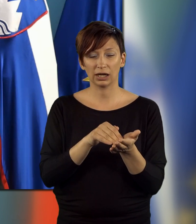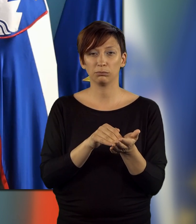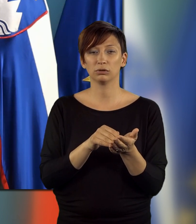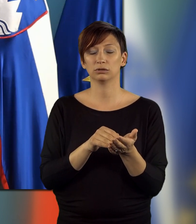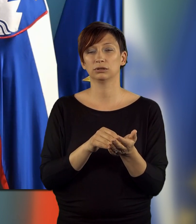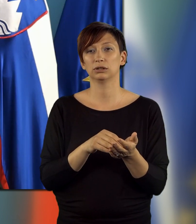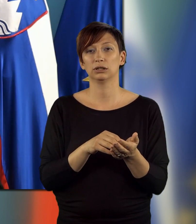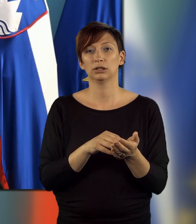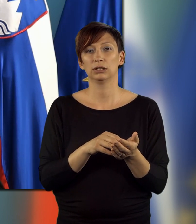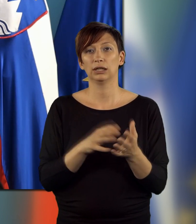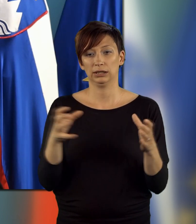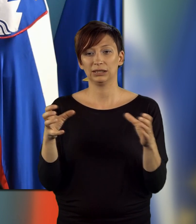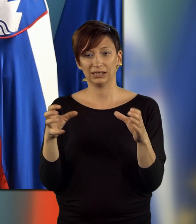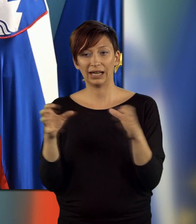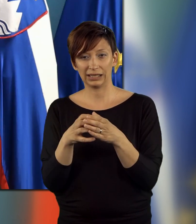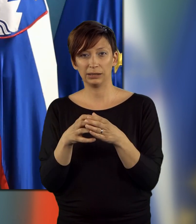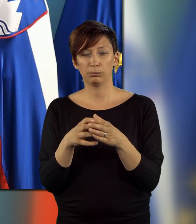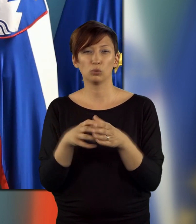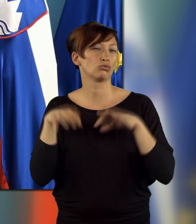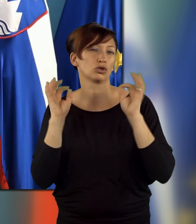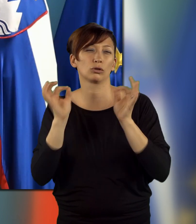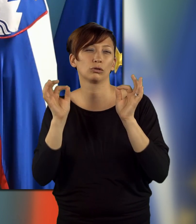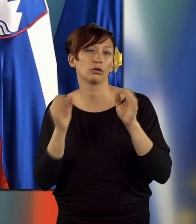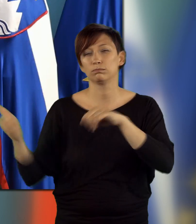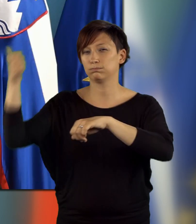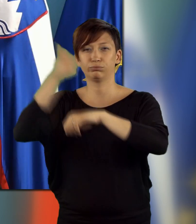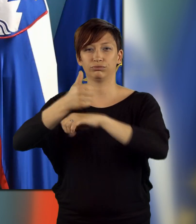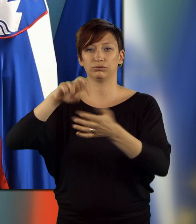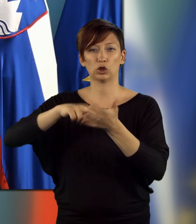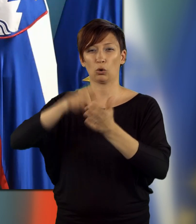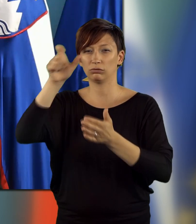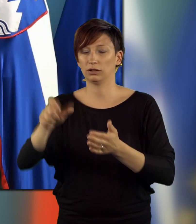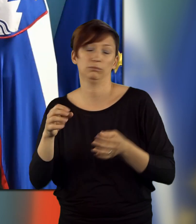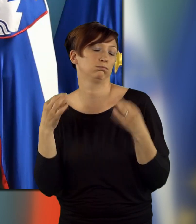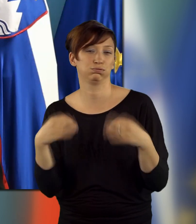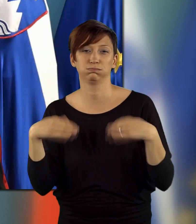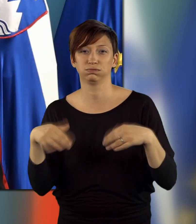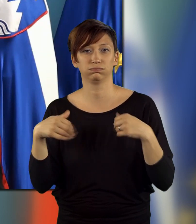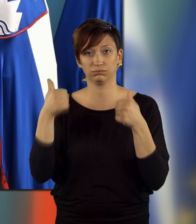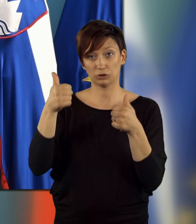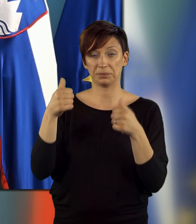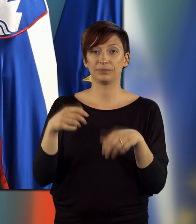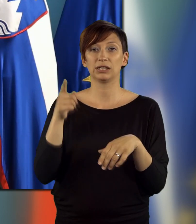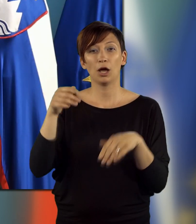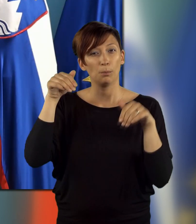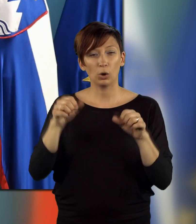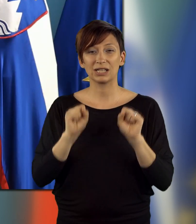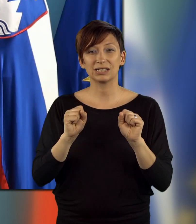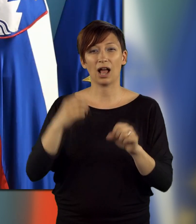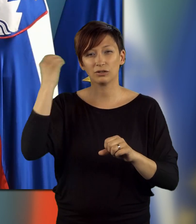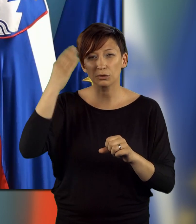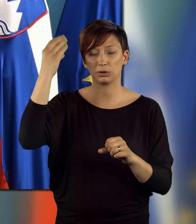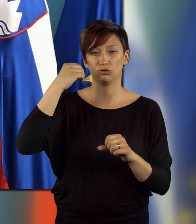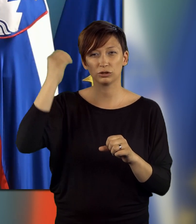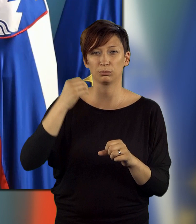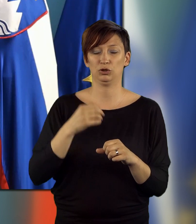potrebno vzdrževati tim ekspertov, najvišjih strokovnjakov, ki se morajo